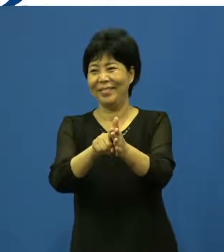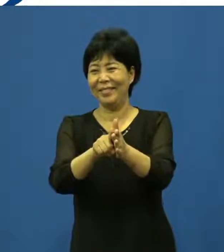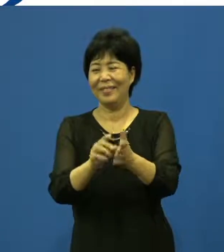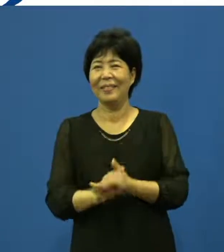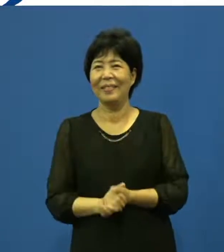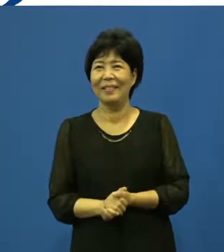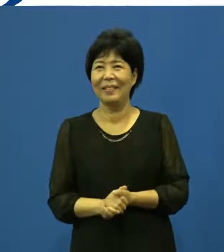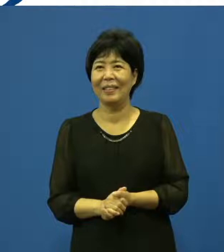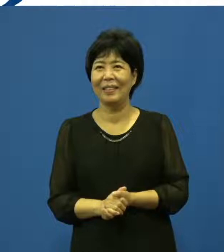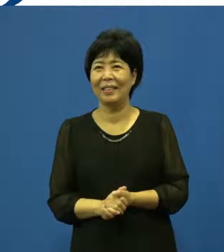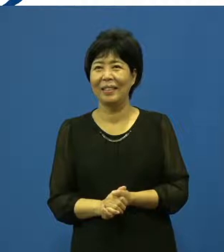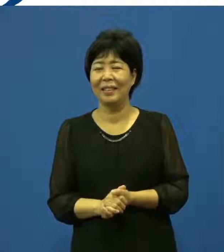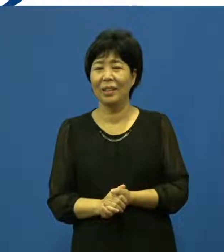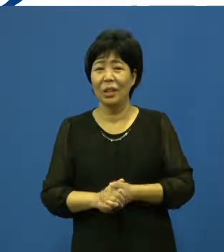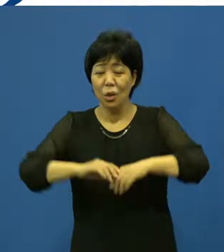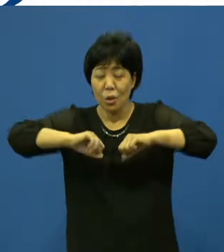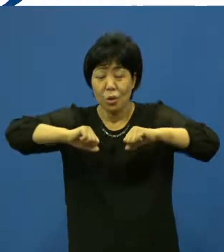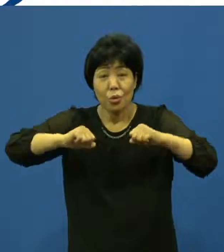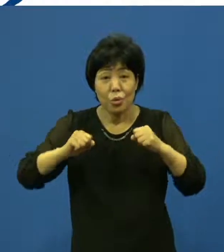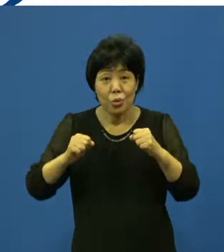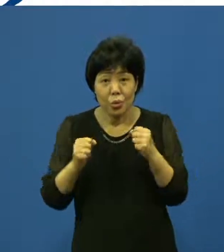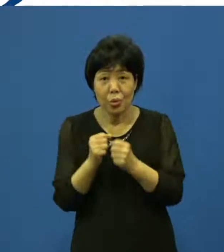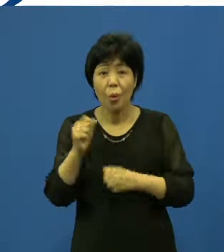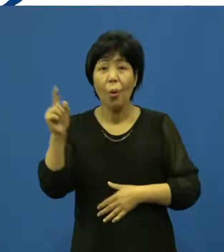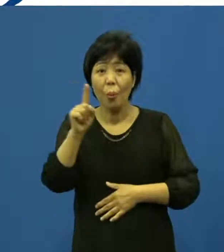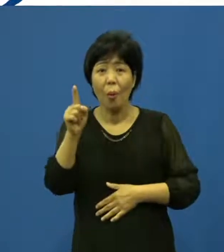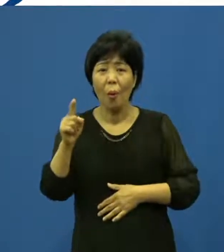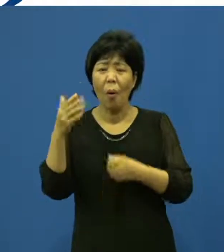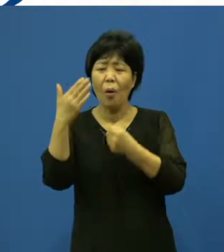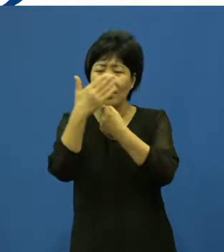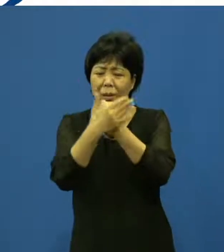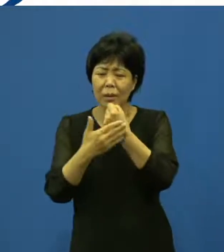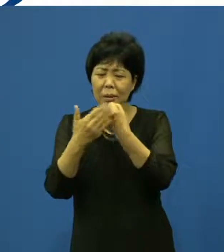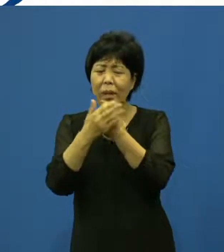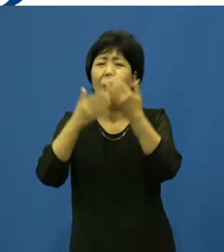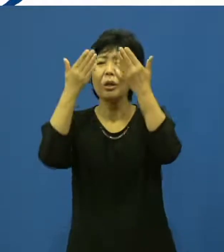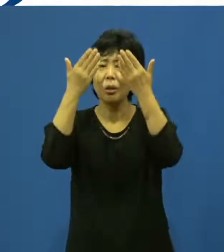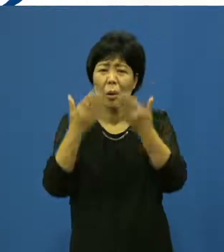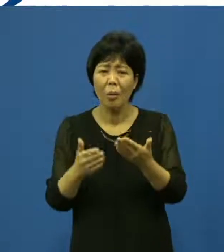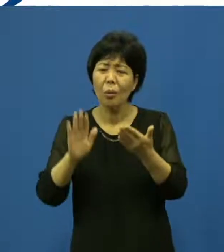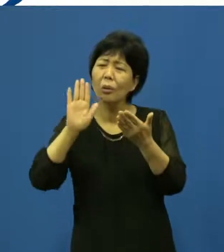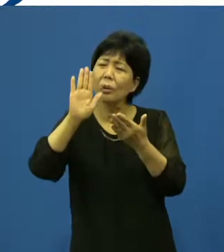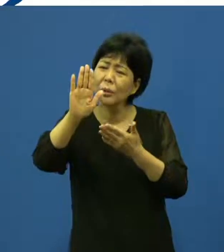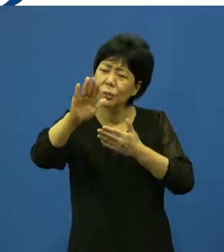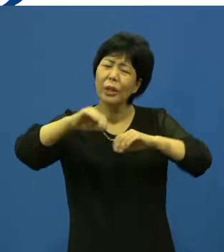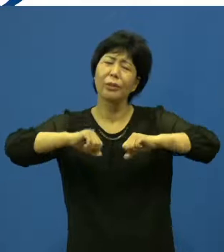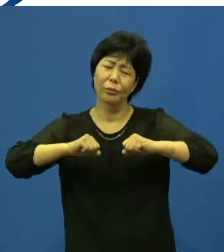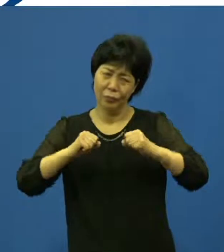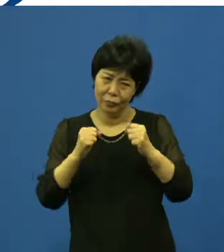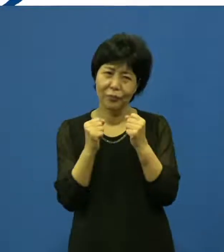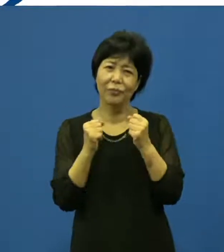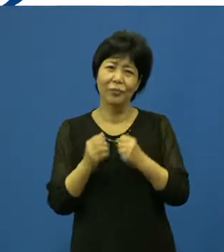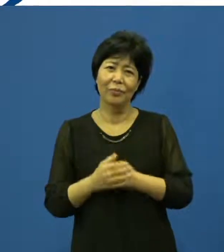은혜가 있어야 가능합니다. 은혜 없이 우리의 힘으로 순종하려고 하면 힘들어요.